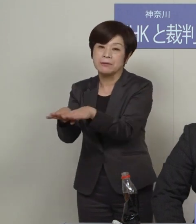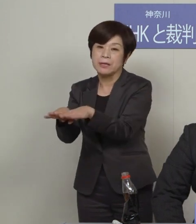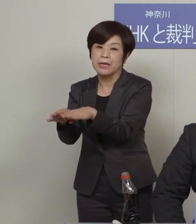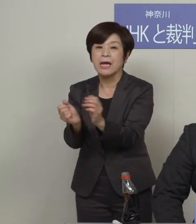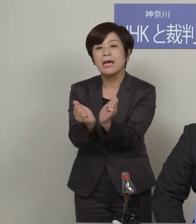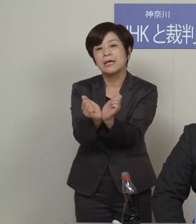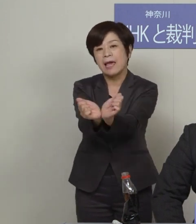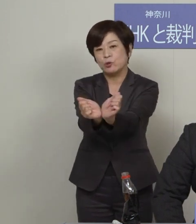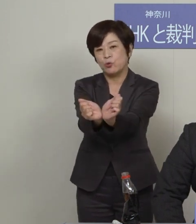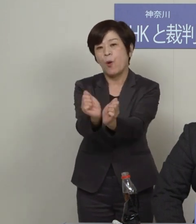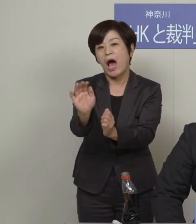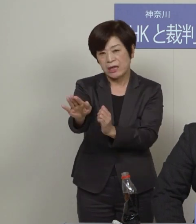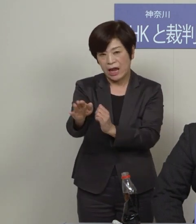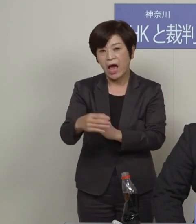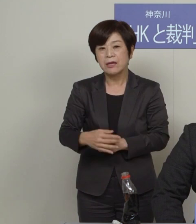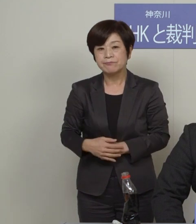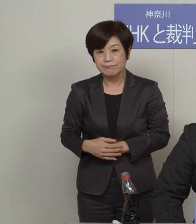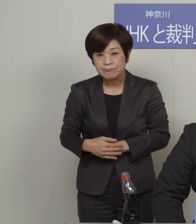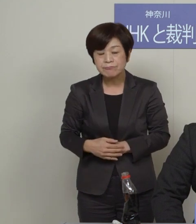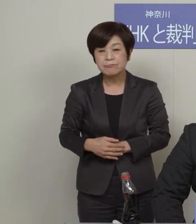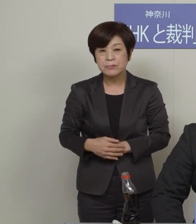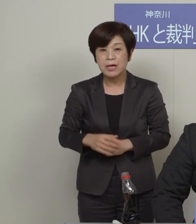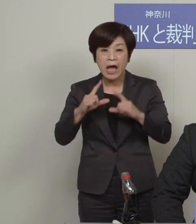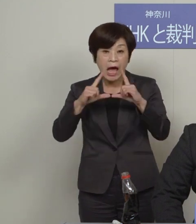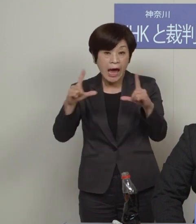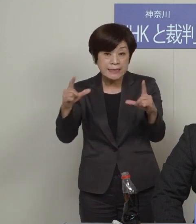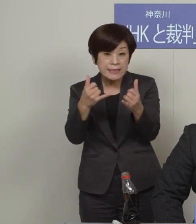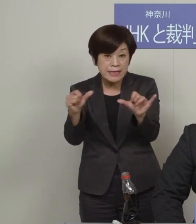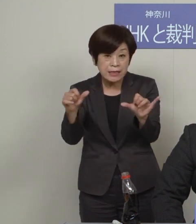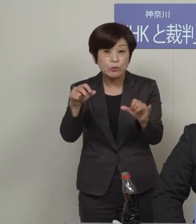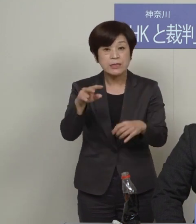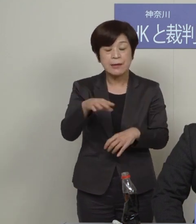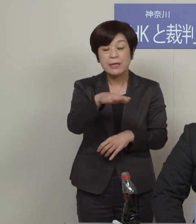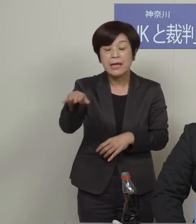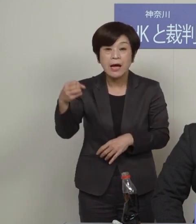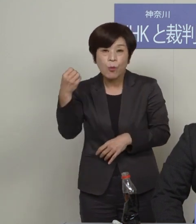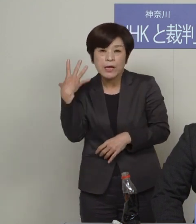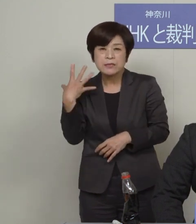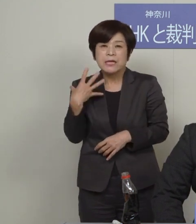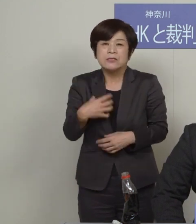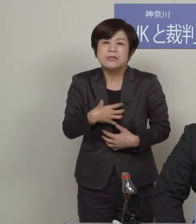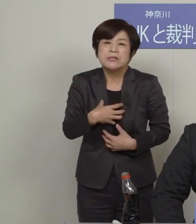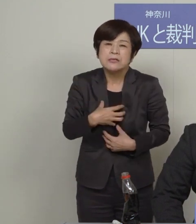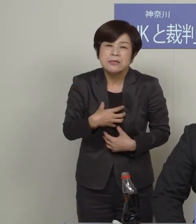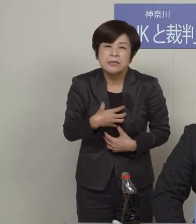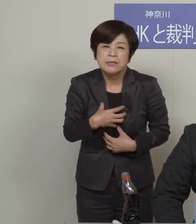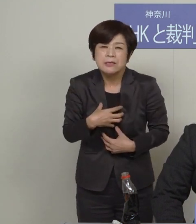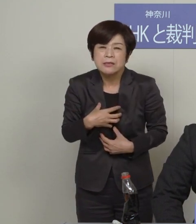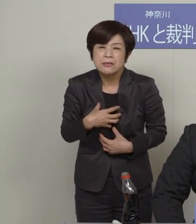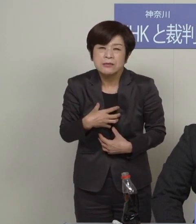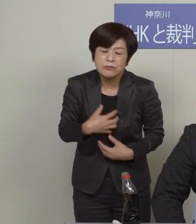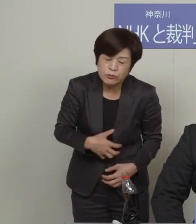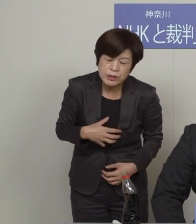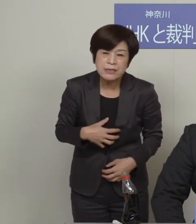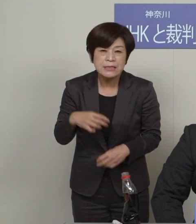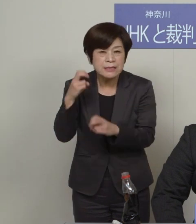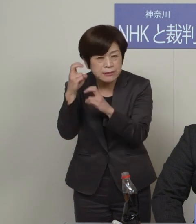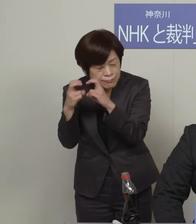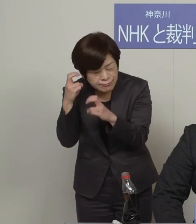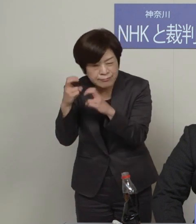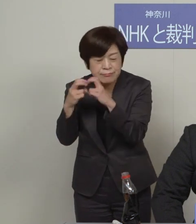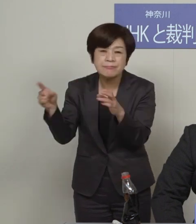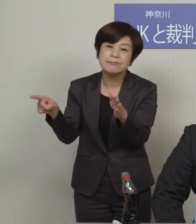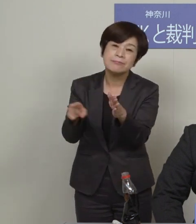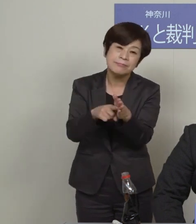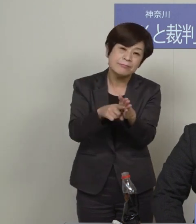にも入りました。配信者としてみんなに忘れられてしまう恐怖や不安と戦いながらずっと悩み